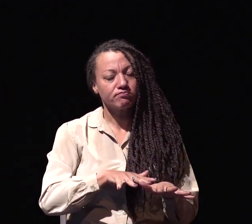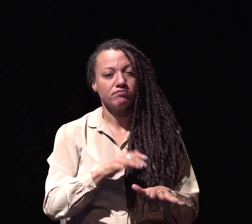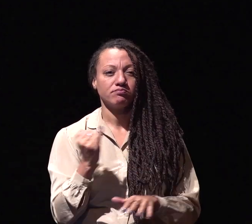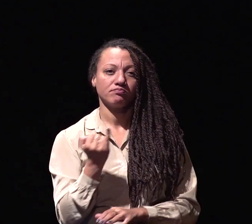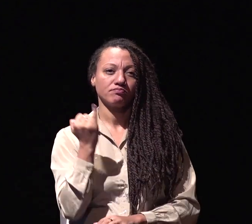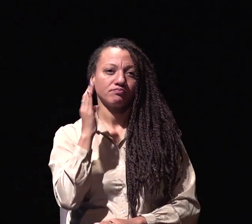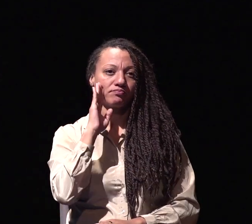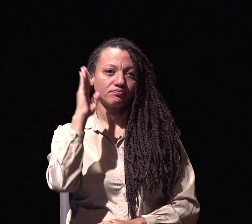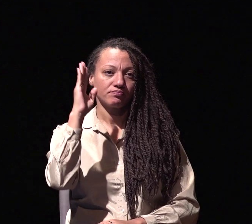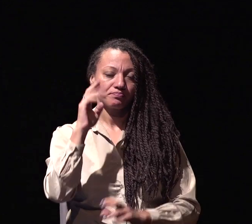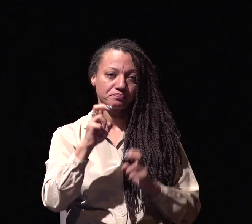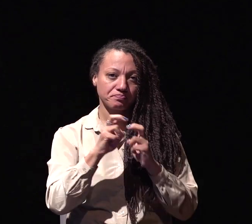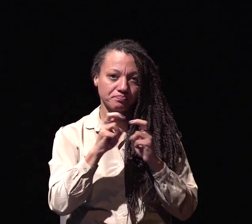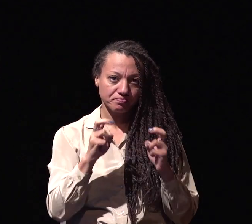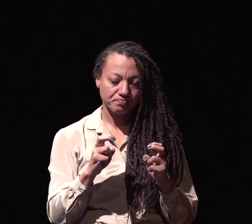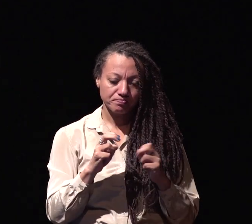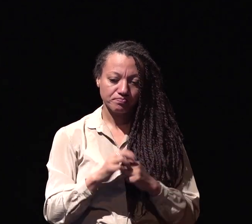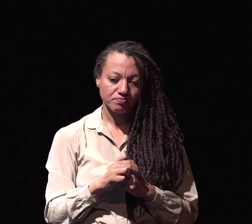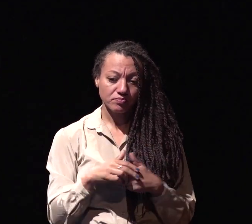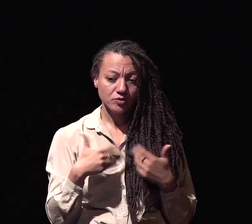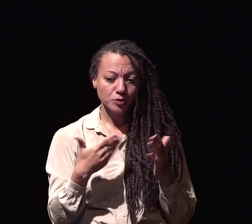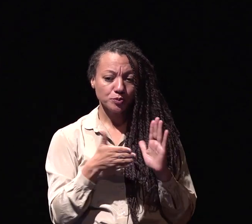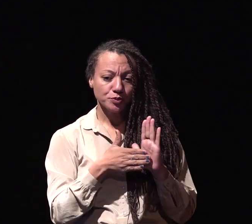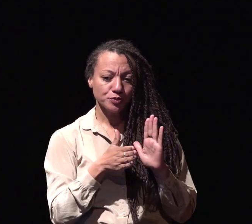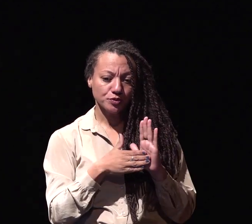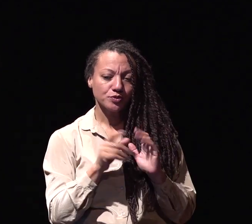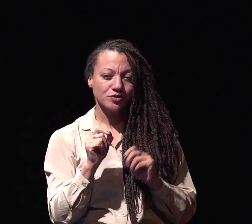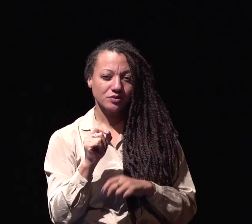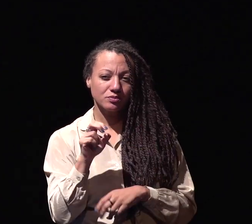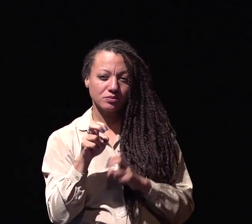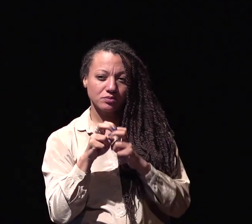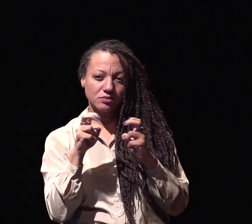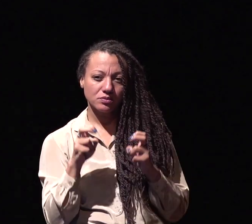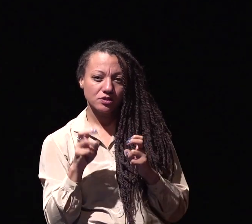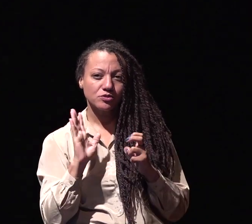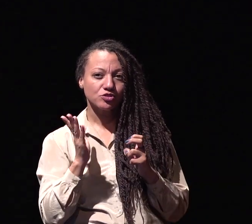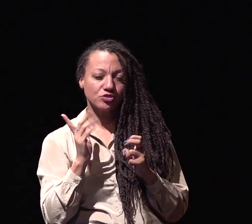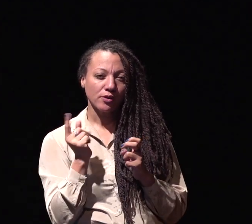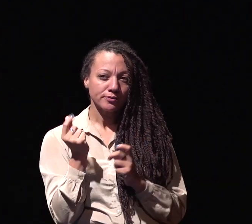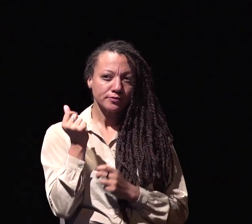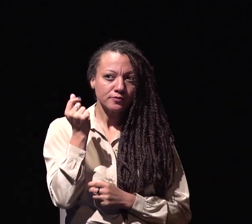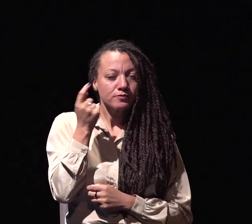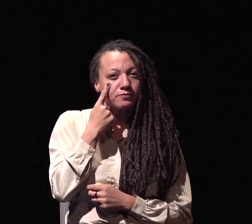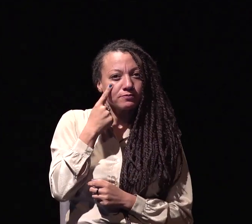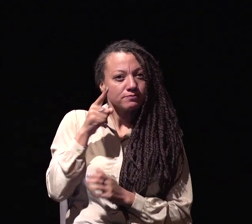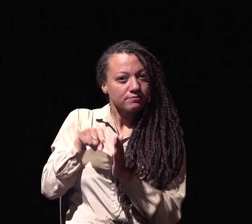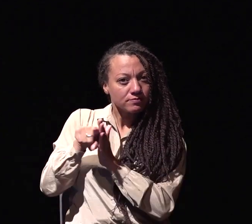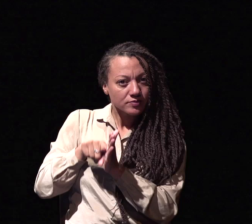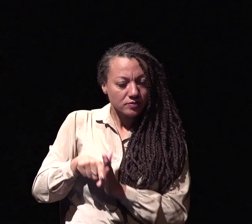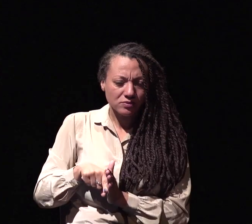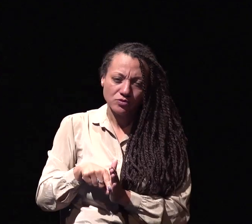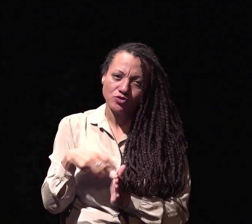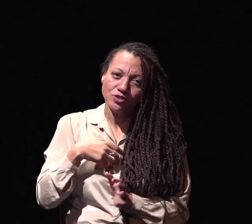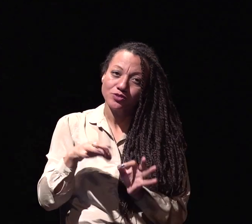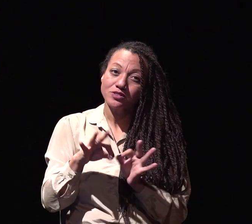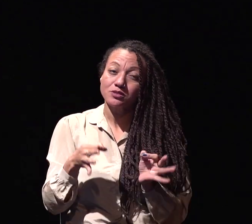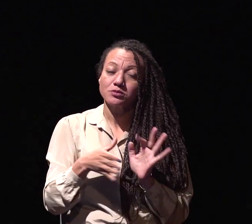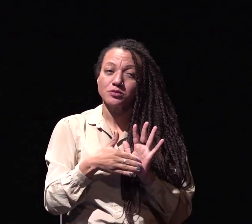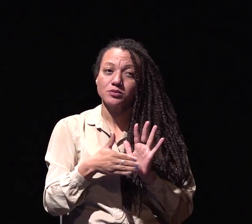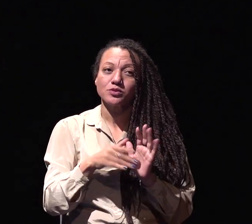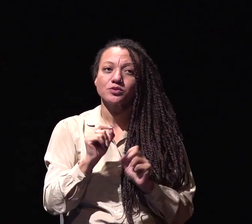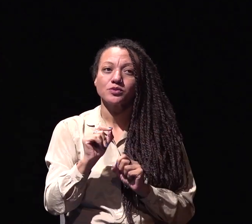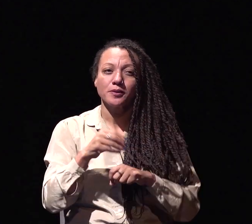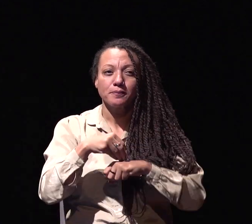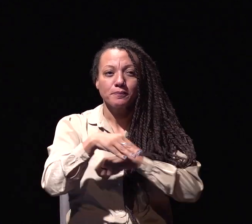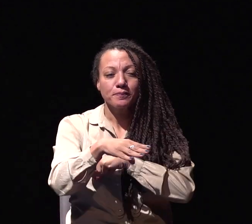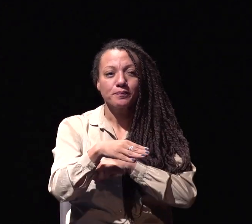Então, o que a gente propõe, que o MASP já, inclusive, acho que já está orçando isso, e que é muito simples de se fazer, que